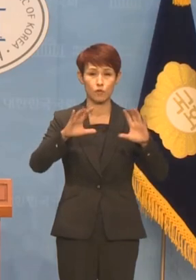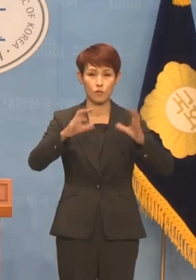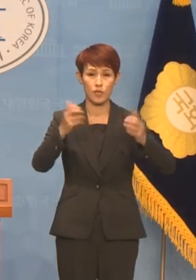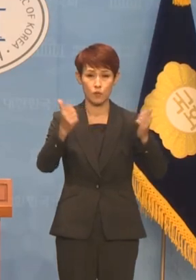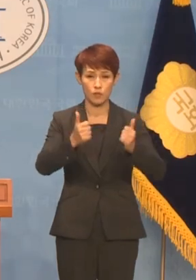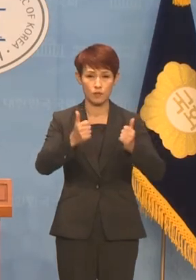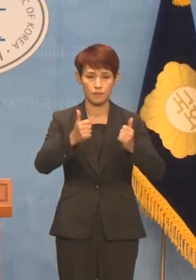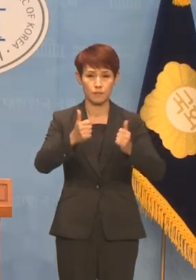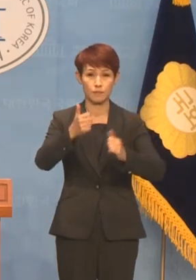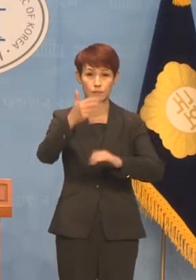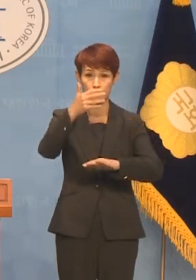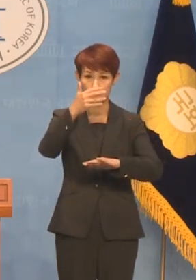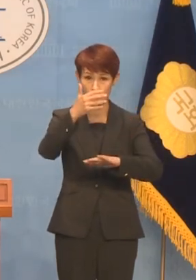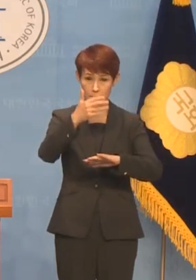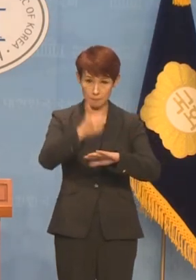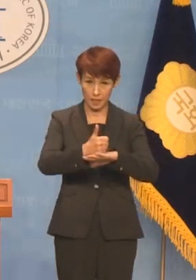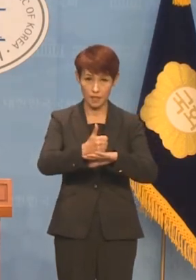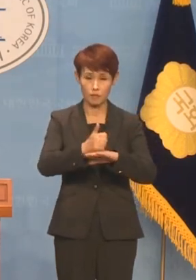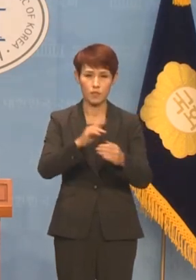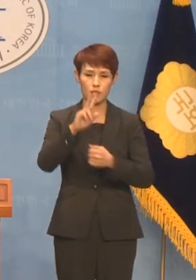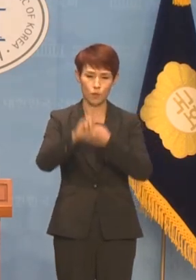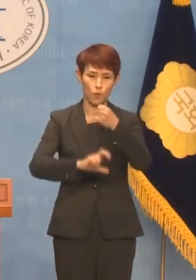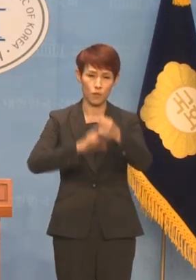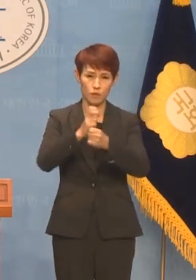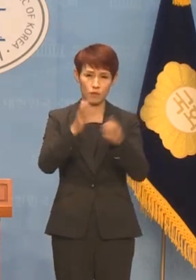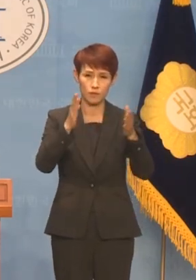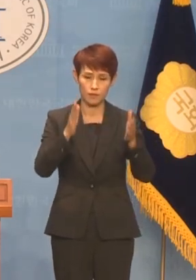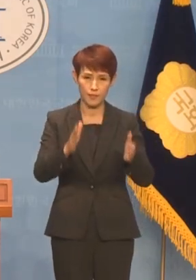임기를 마지막으로 25년간